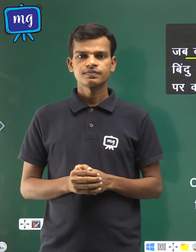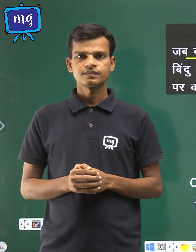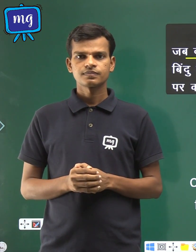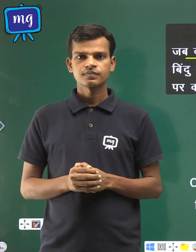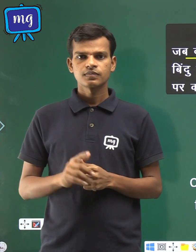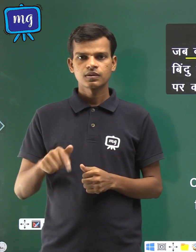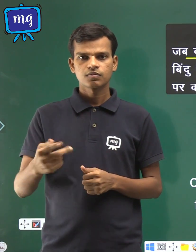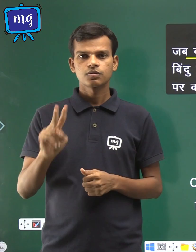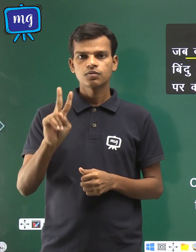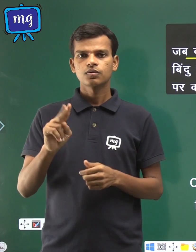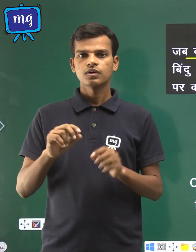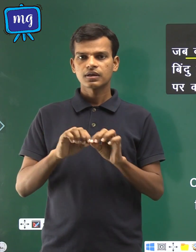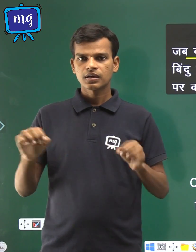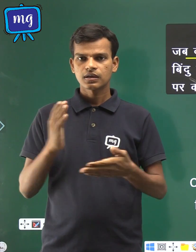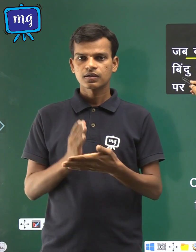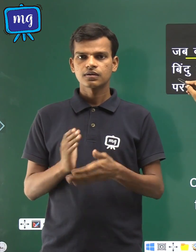अथवा दो रेखाखंड